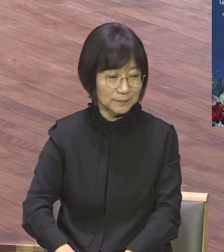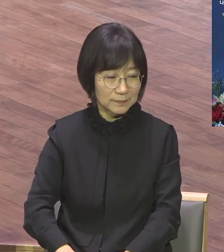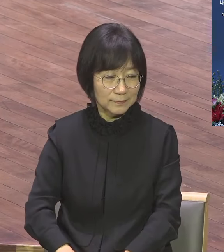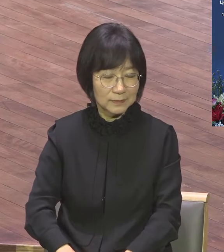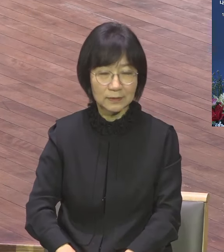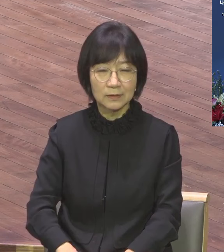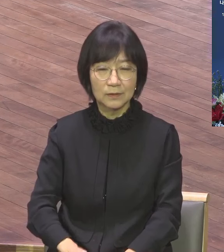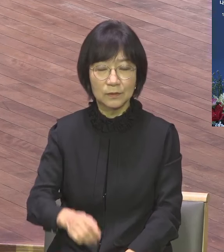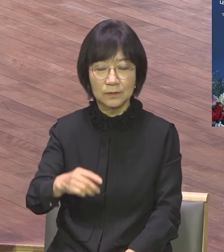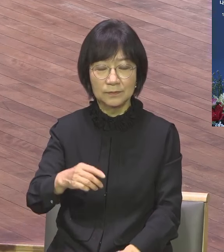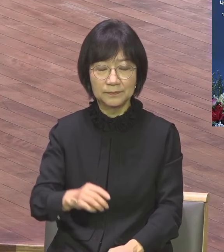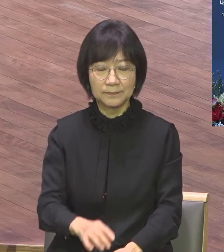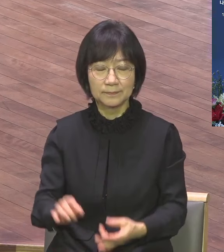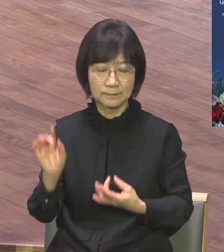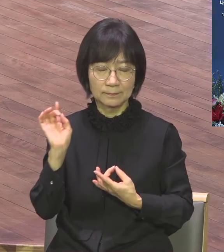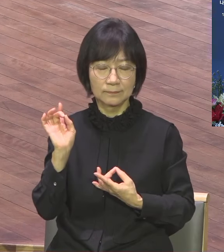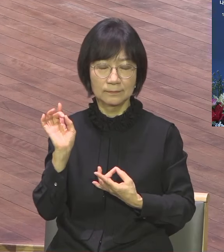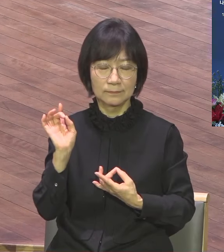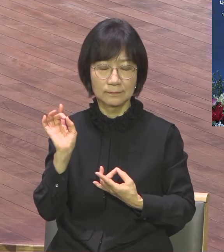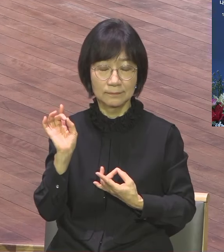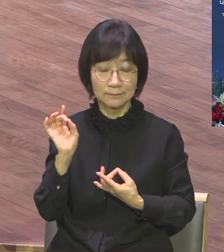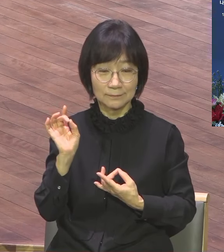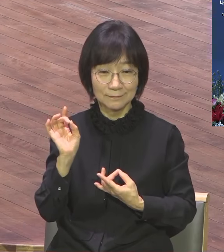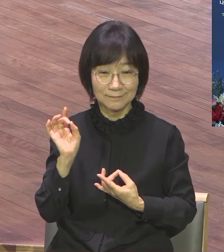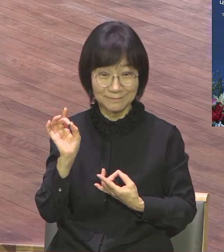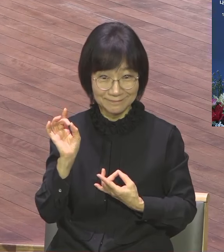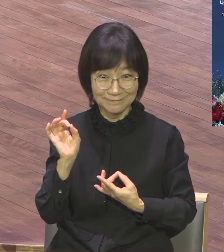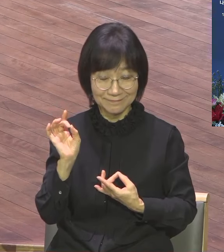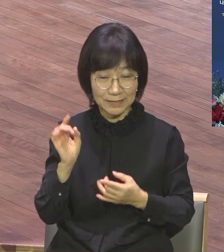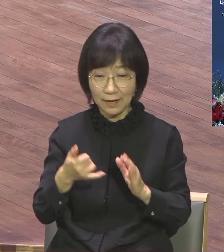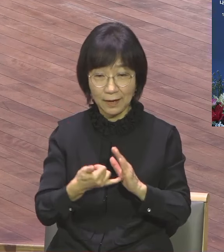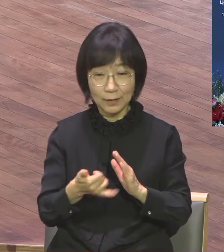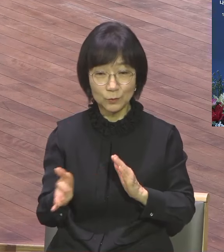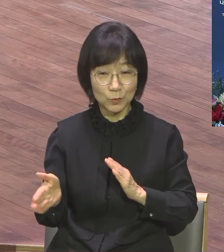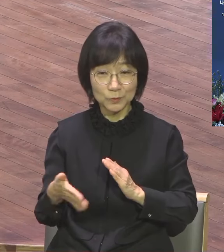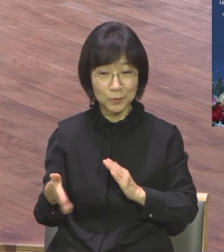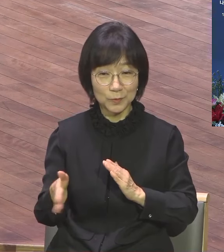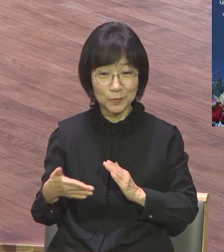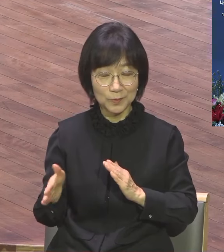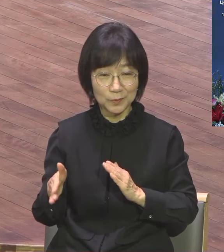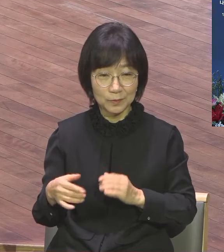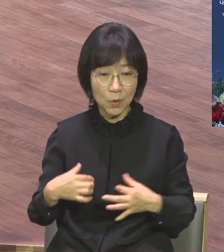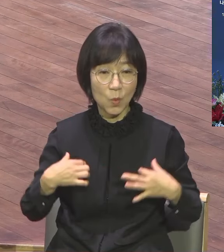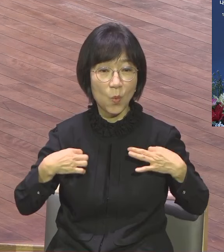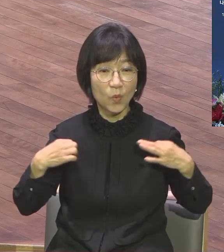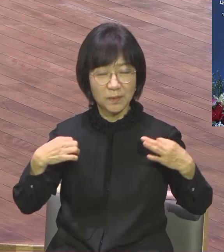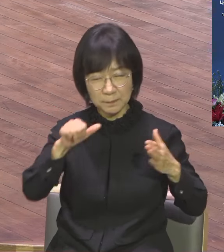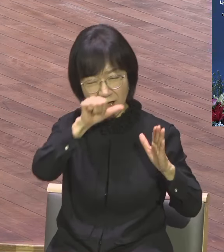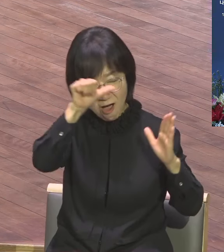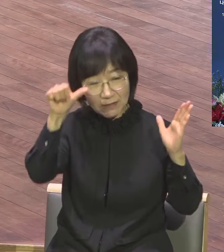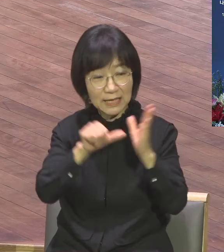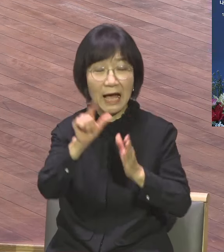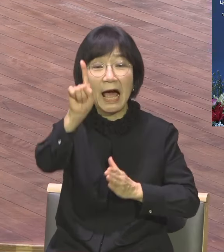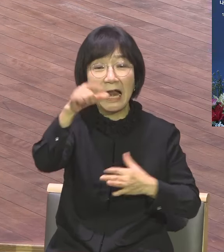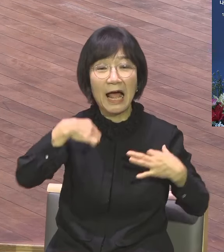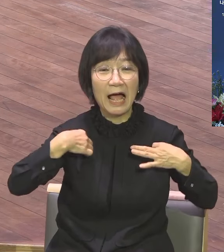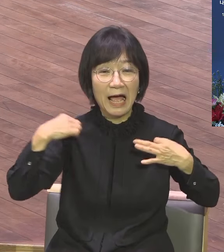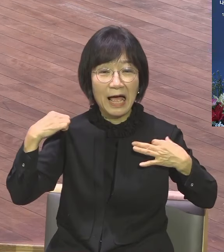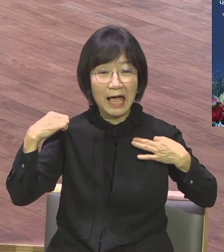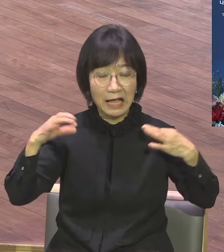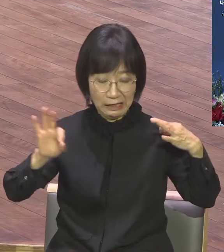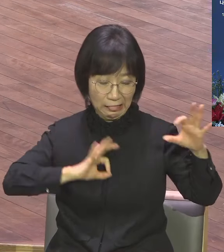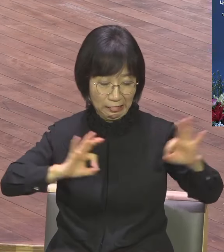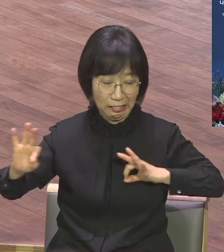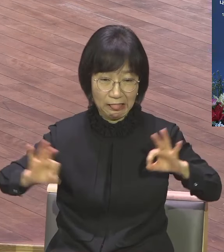아직 돈을 닦았는데. 그분이 가족이 있습니까? 그분이 뭐 옷 한 벌 가지고 니비고 니비고